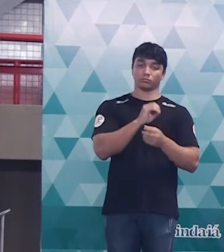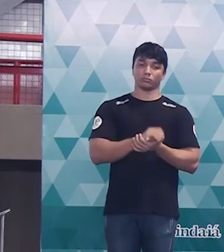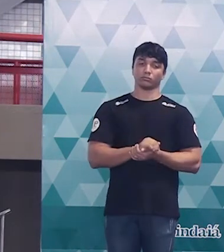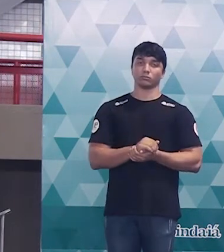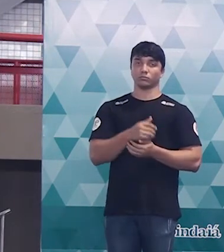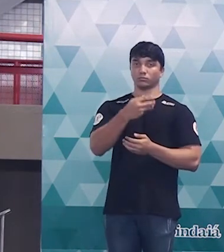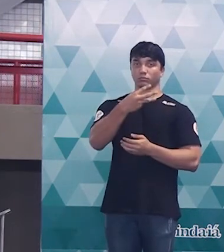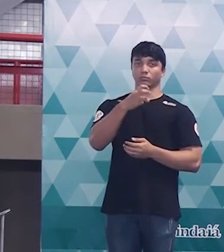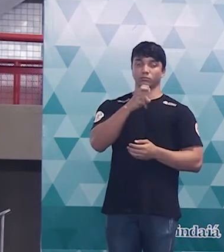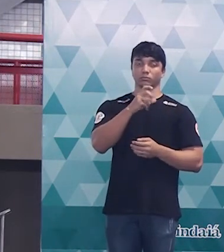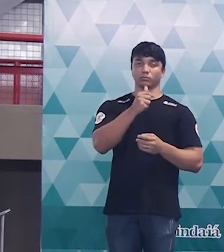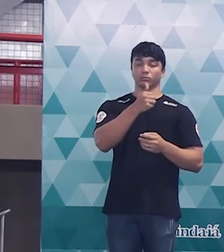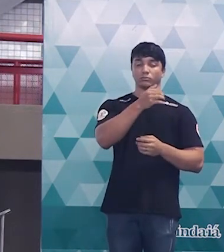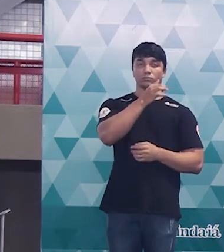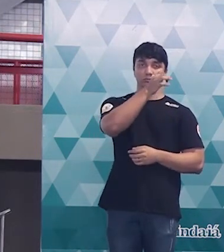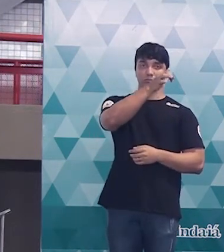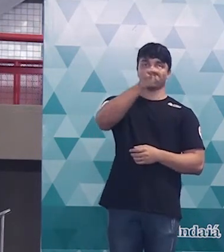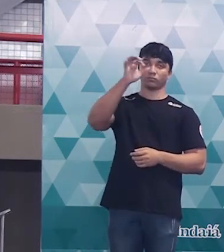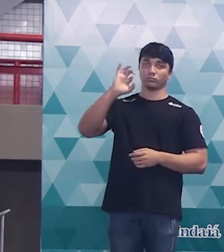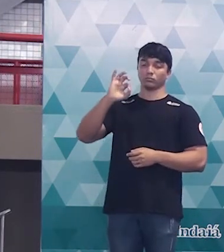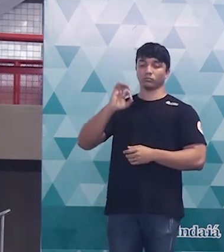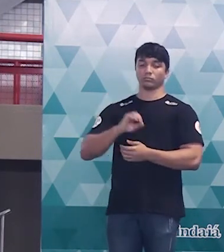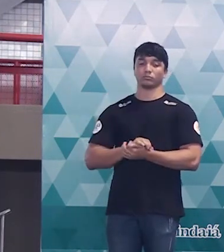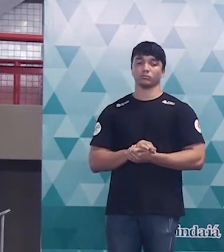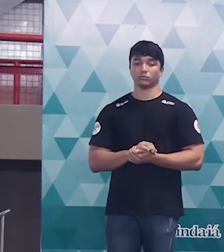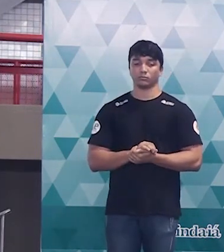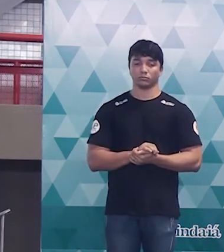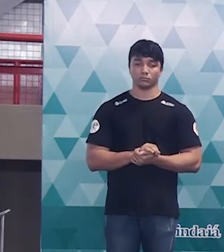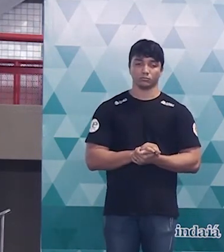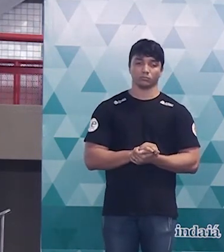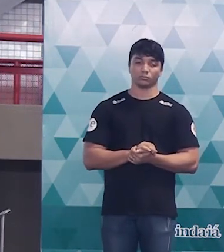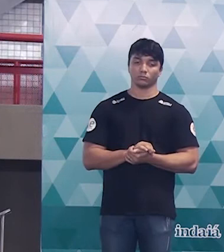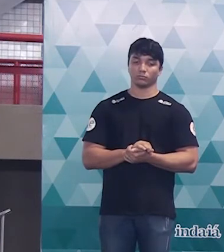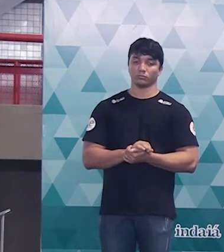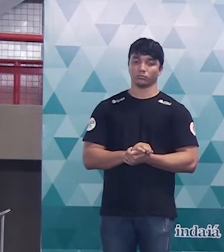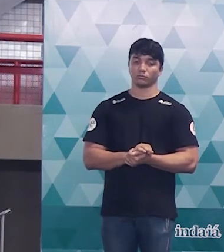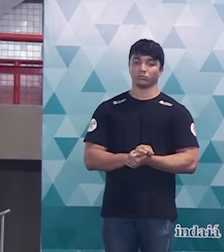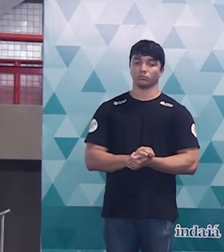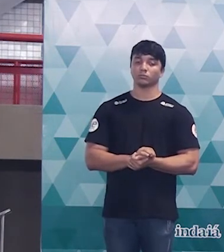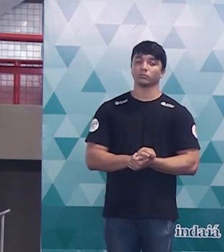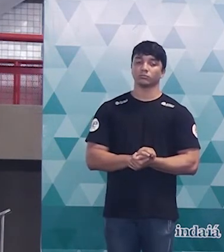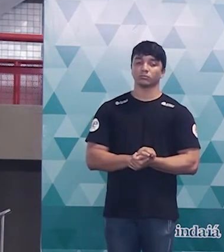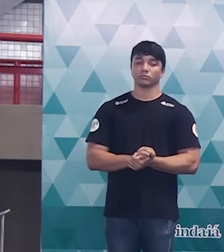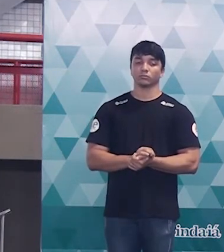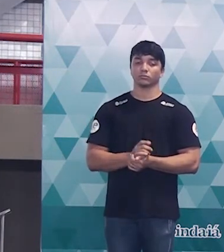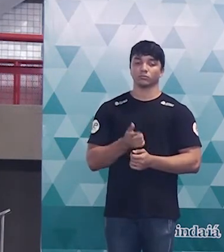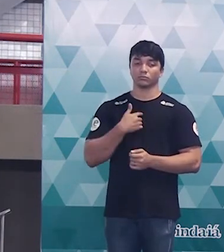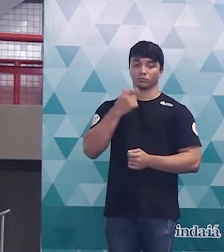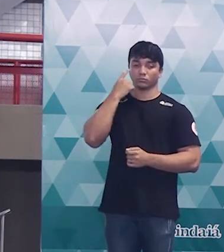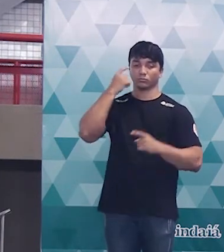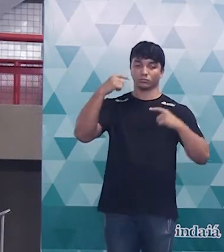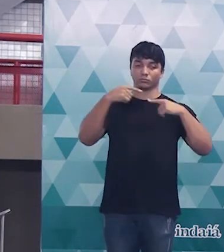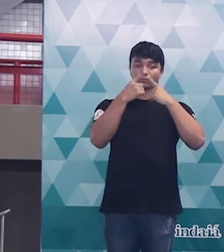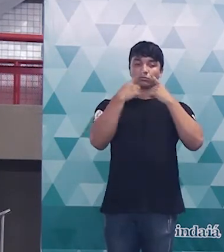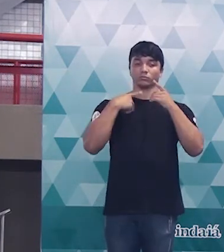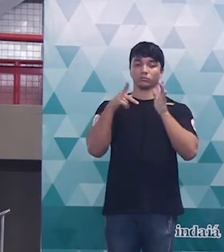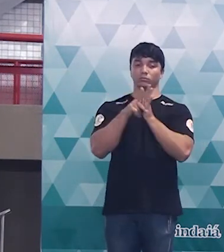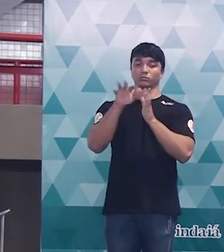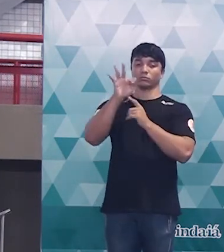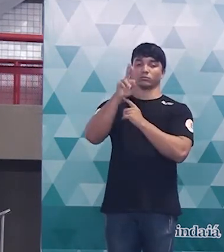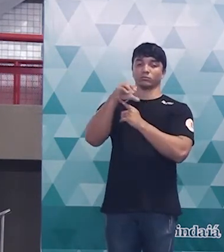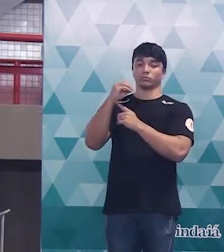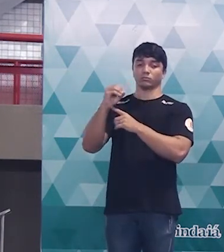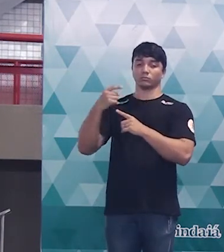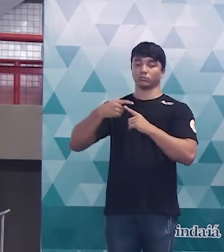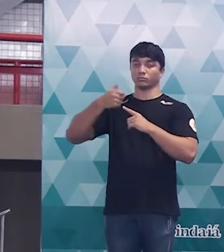0. E 35 menos 25 é 10. Então, o primeiro ponto da função